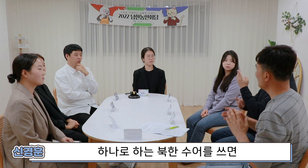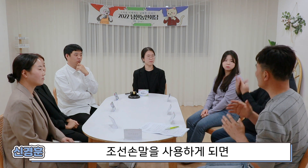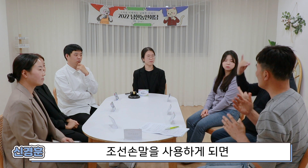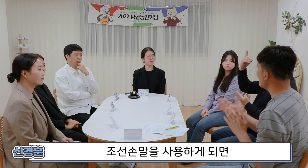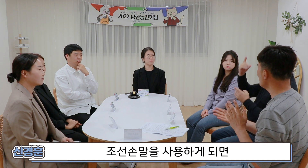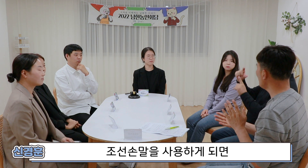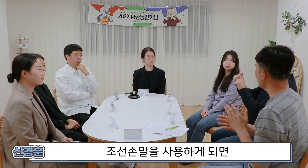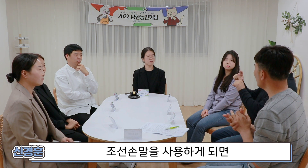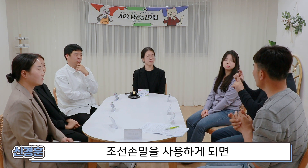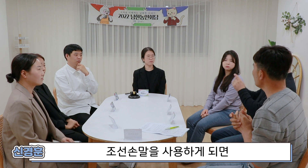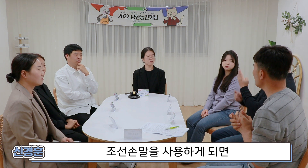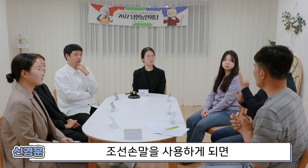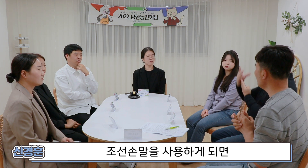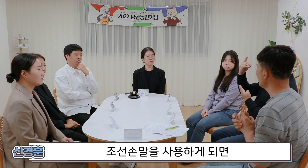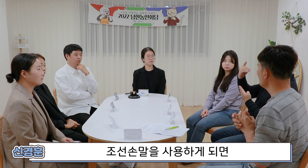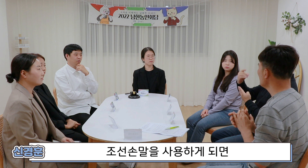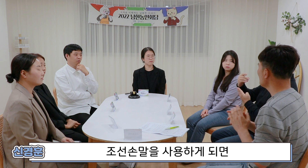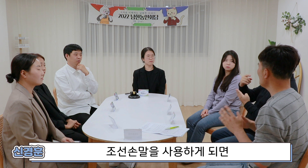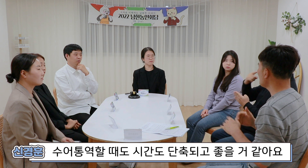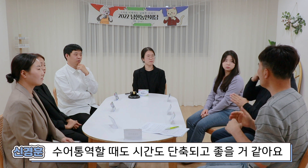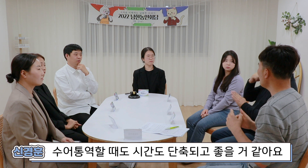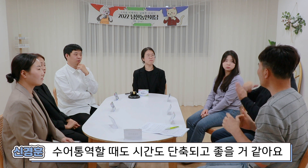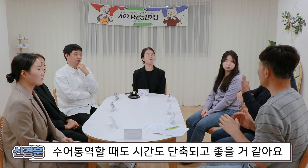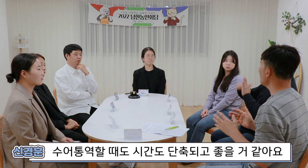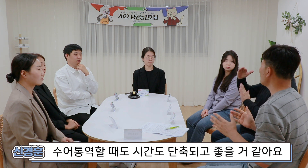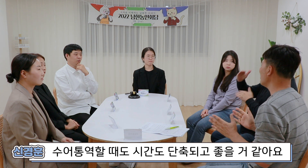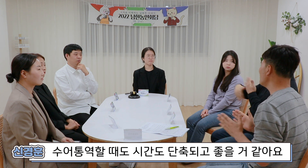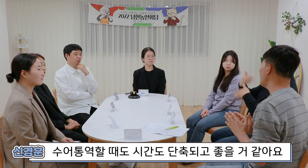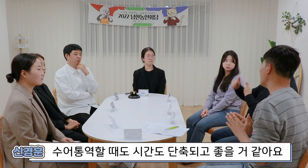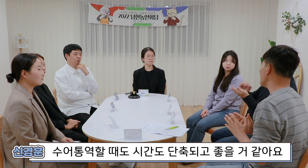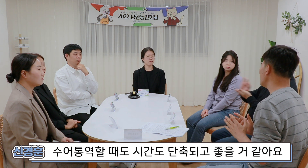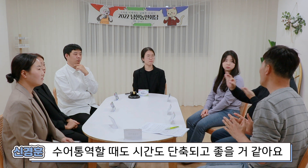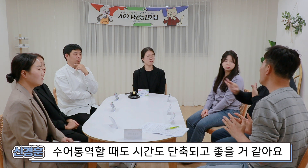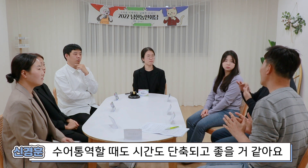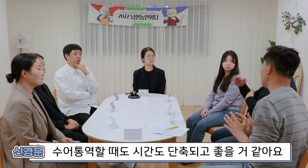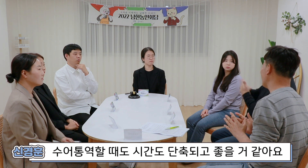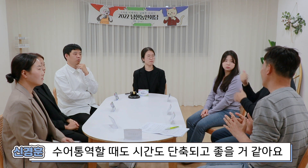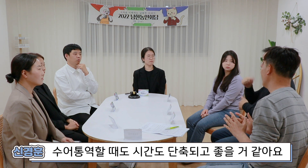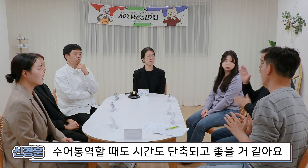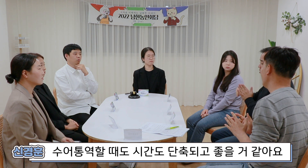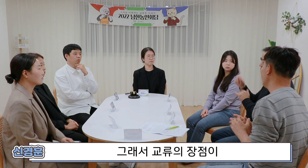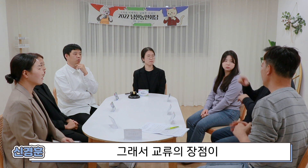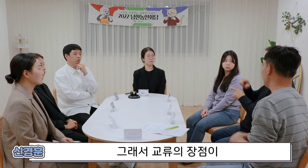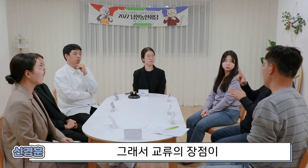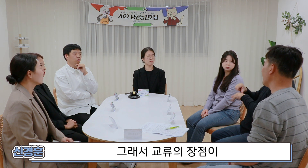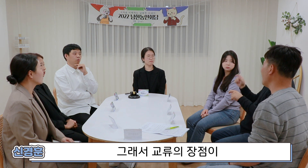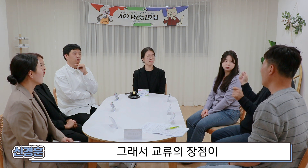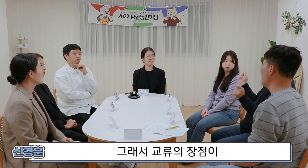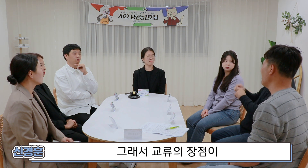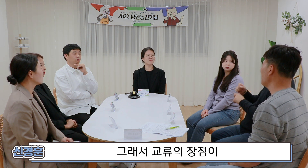이제 조선 소반을 사용하게 되면 수어 통역할 때 시간도 단축되고 더 좋을 것 같아요. 네.